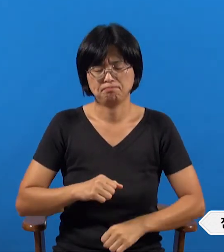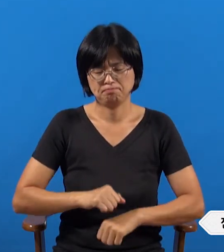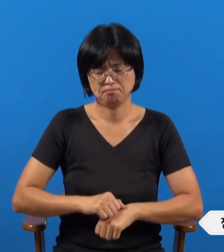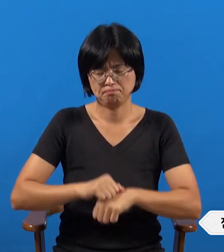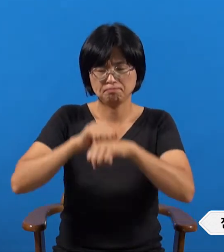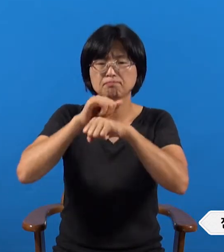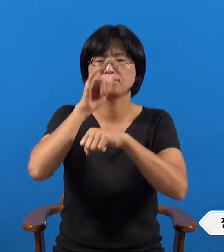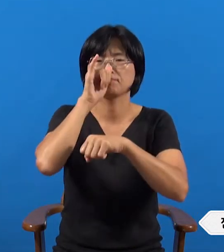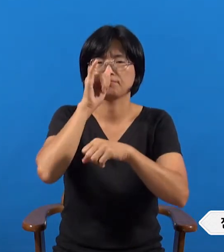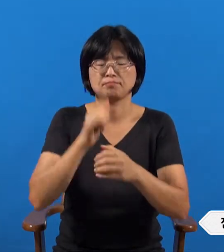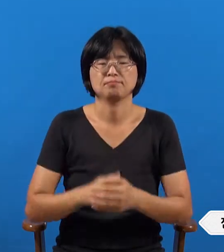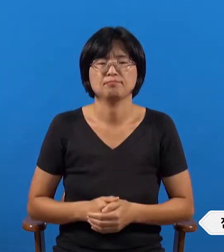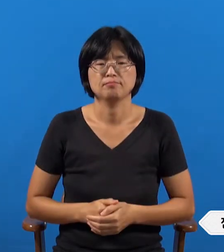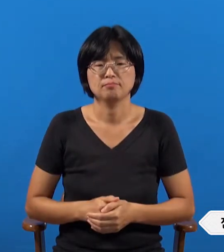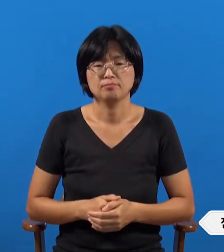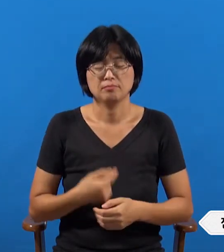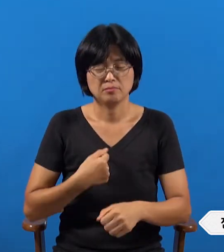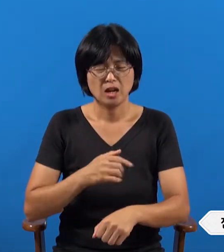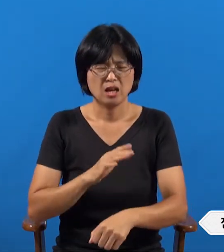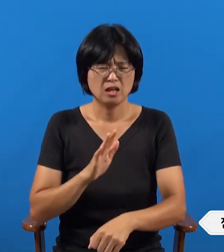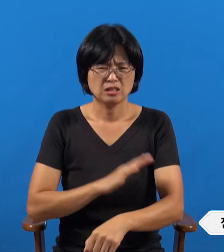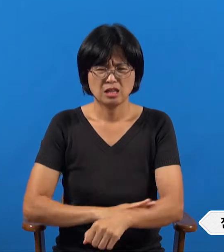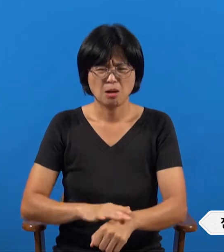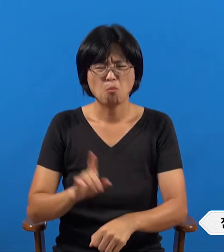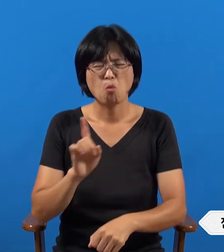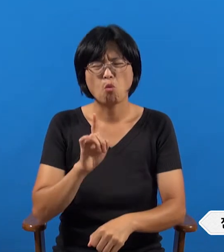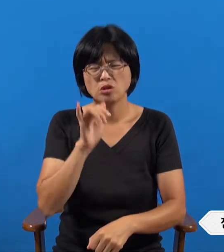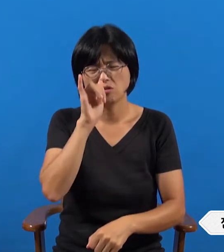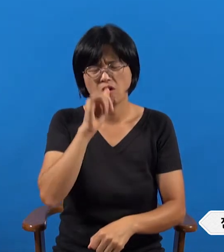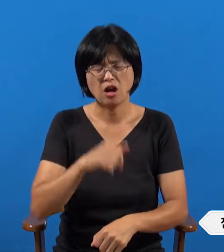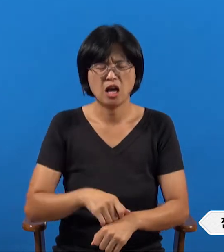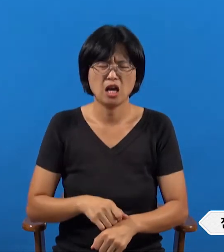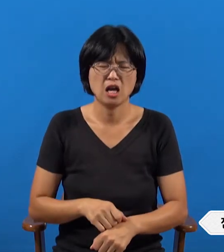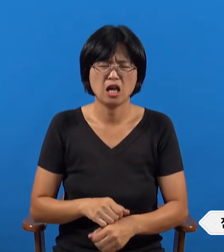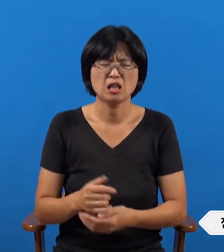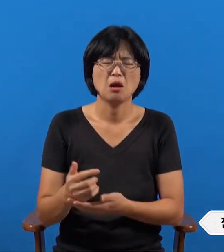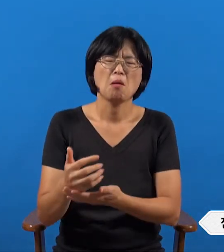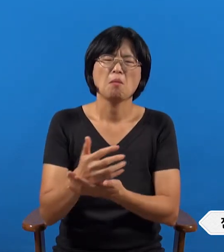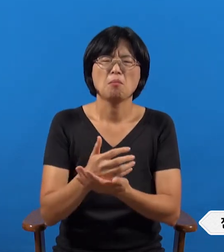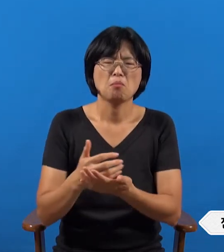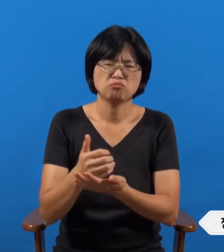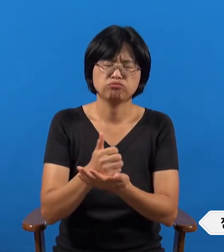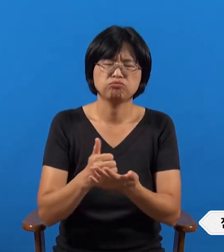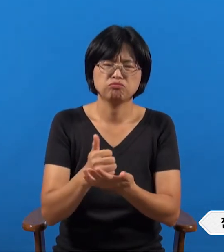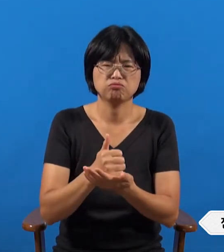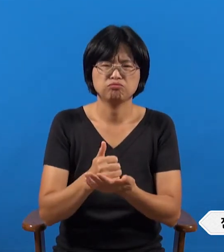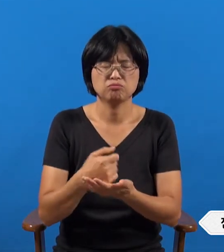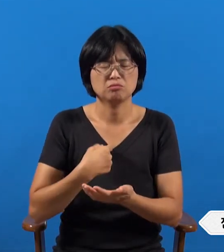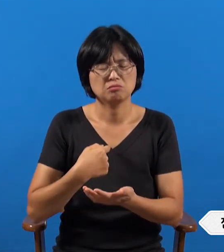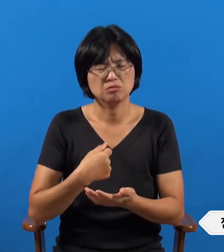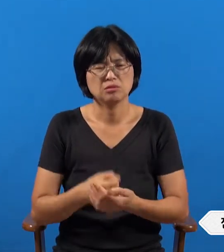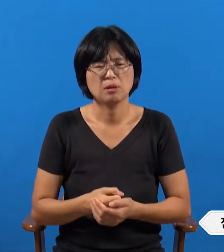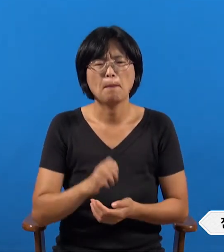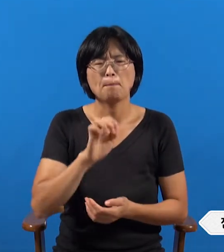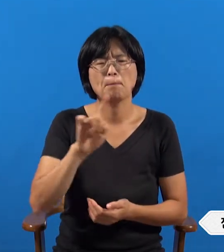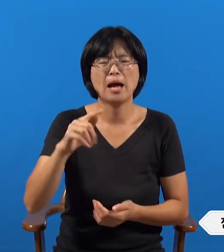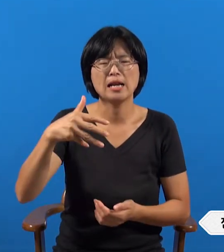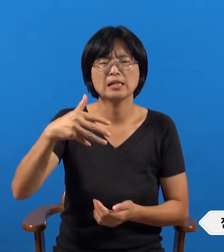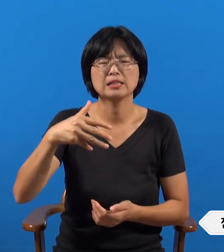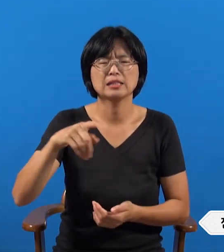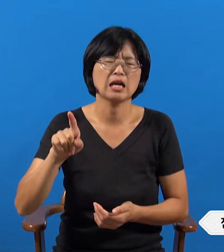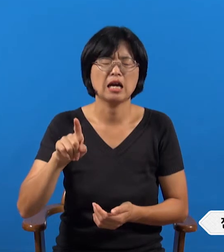자신들을 채울 때가 있습니다. 내가 잘하는 게 뭐가 있나? 내 팔자가 항상 그렇지. 내가 뭐